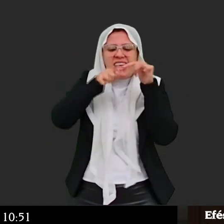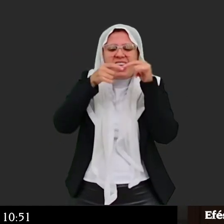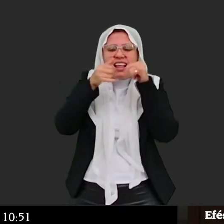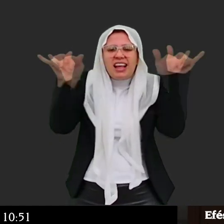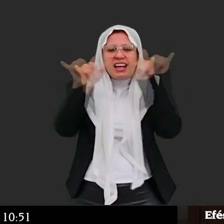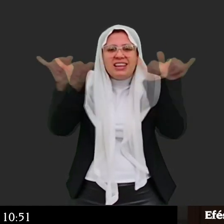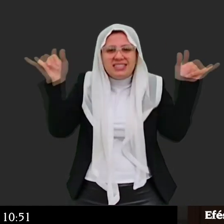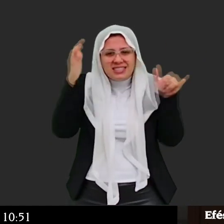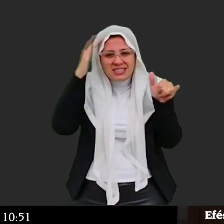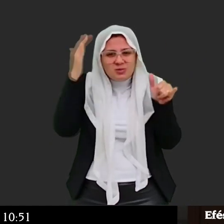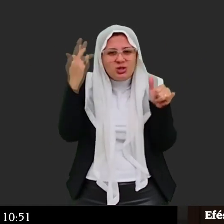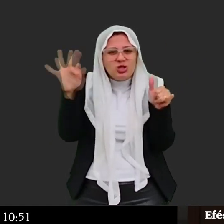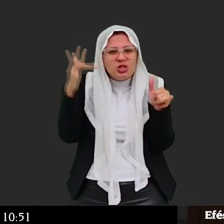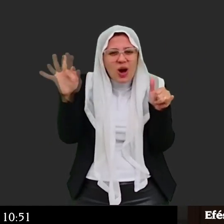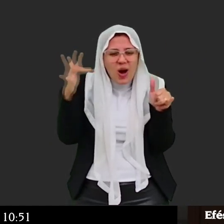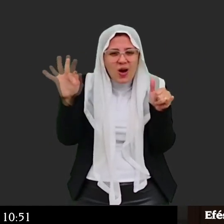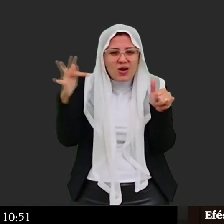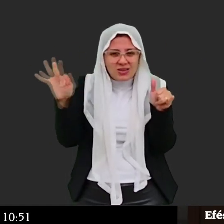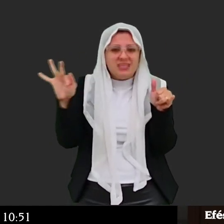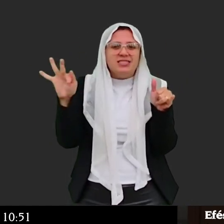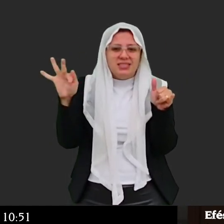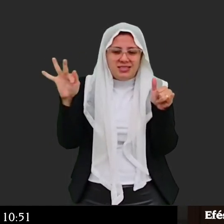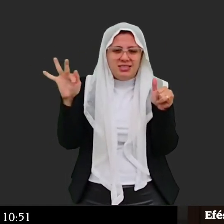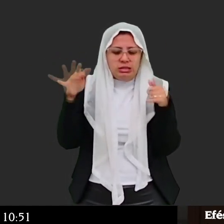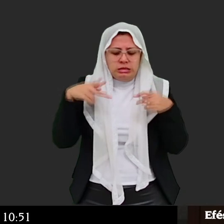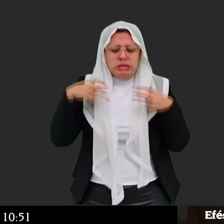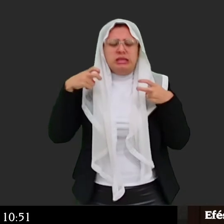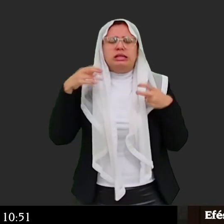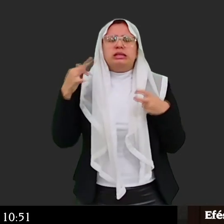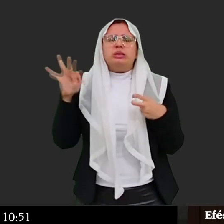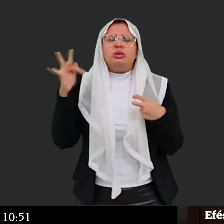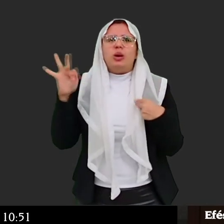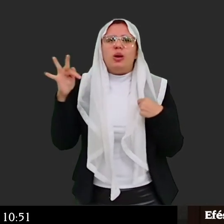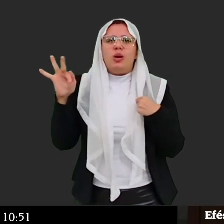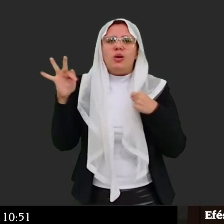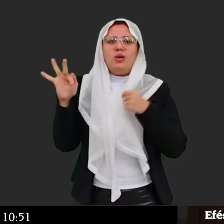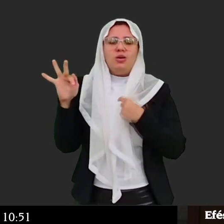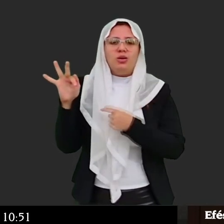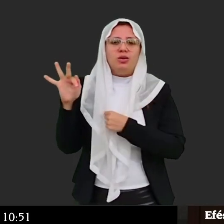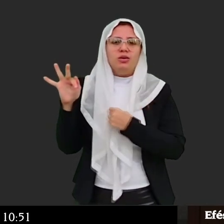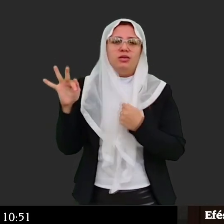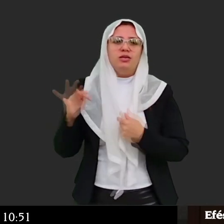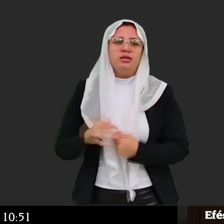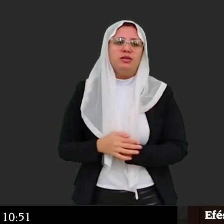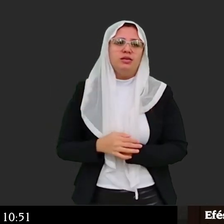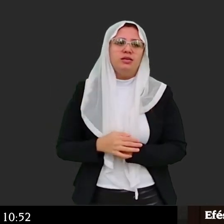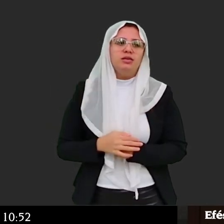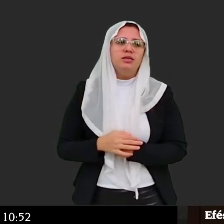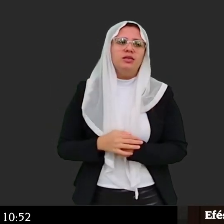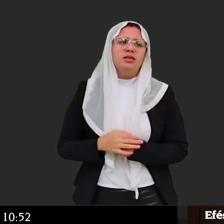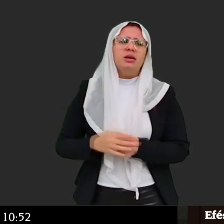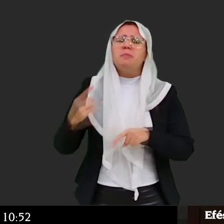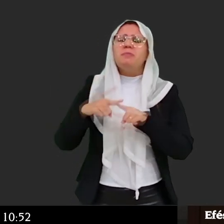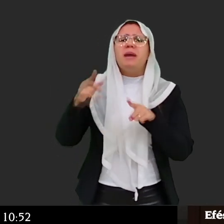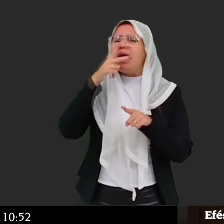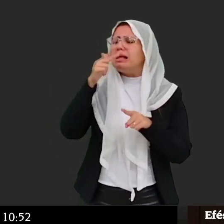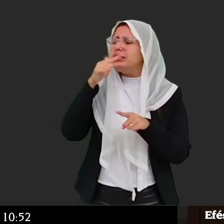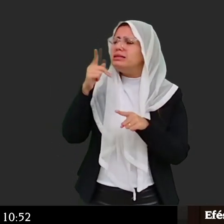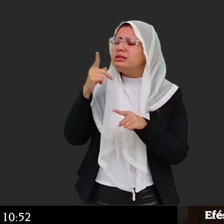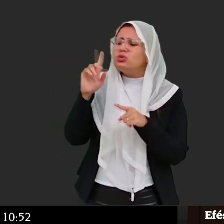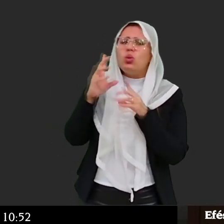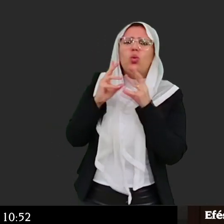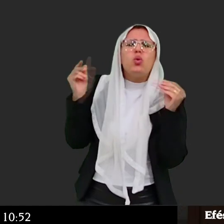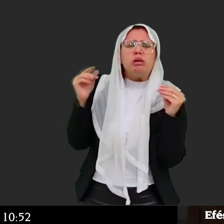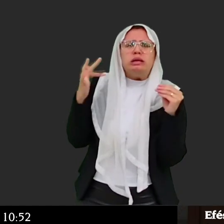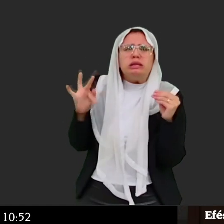é ali que dói, que sente a dor. Ele disser, você nunca mais vai ser curado desta dor. A